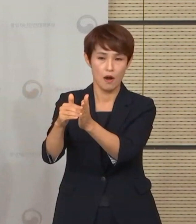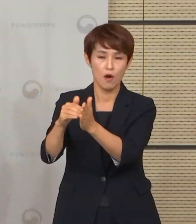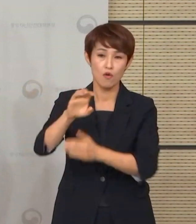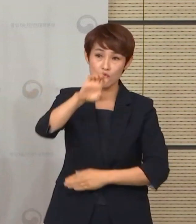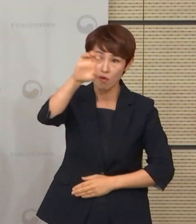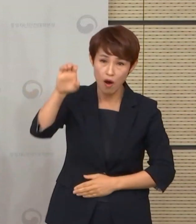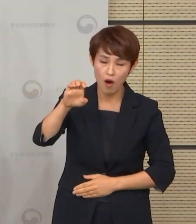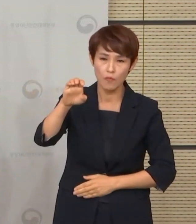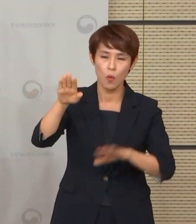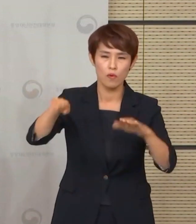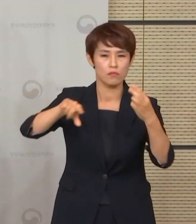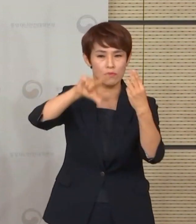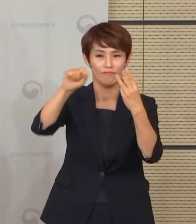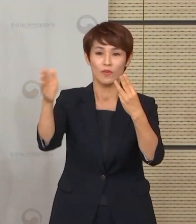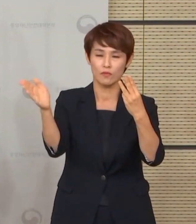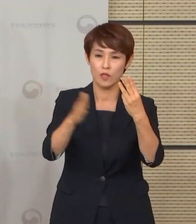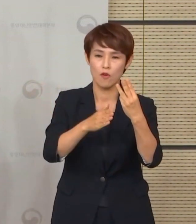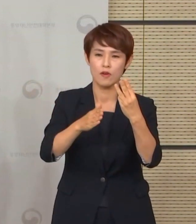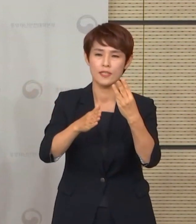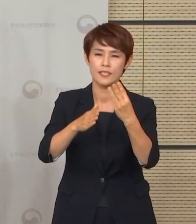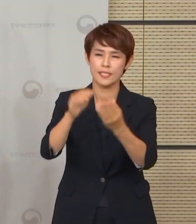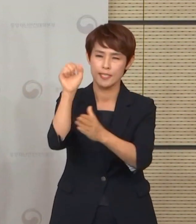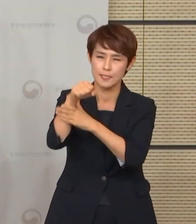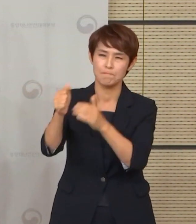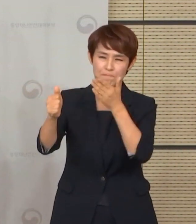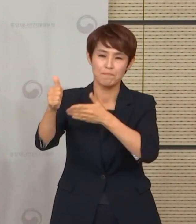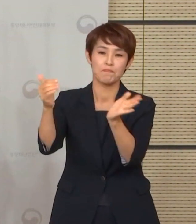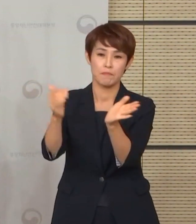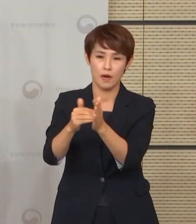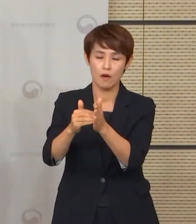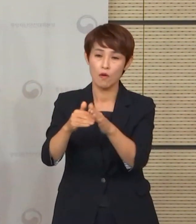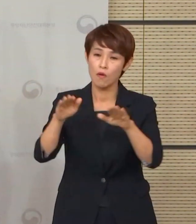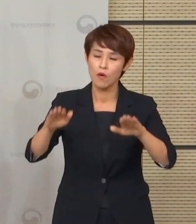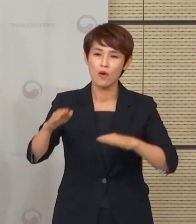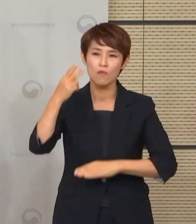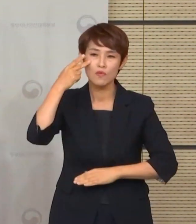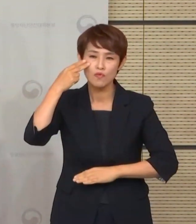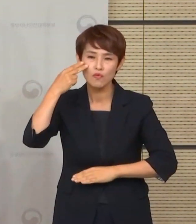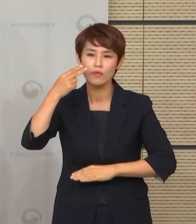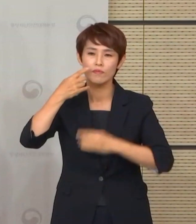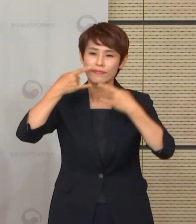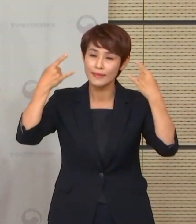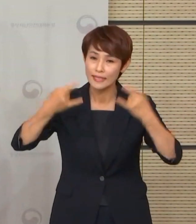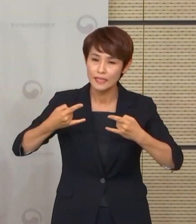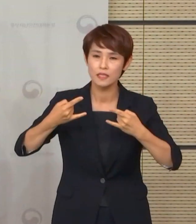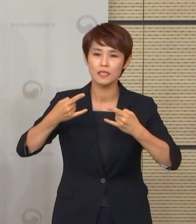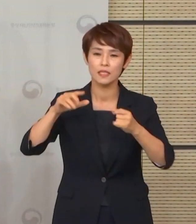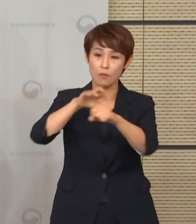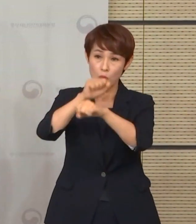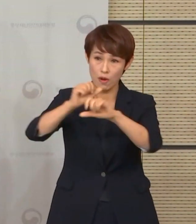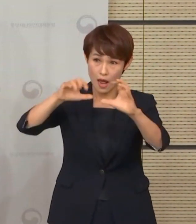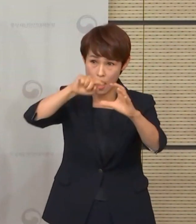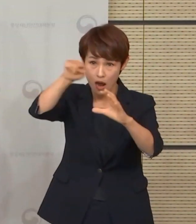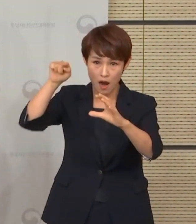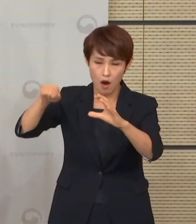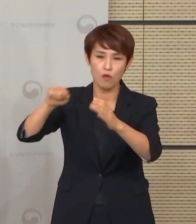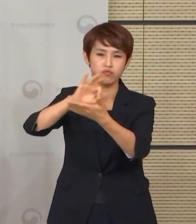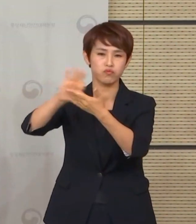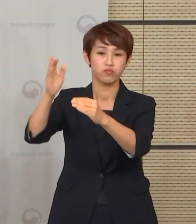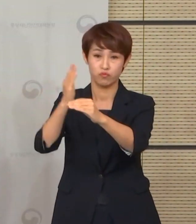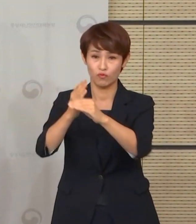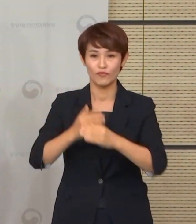유럽은 그냥 3월부터 승인을 권고 하였으며 현재 미국 프랑스 싱가포르 등에서 사용되고